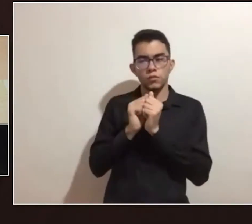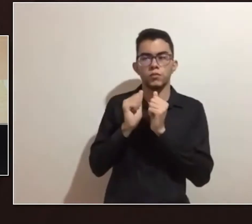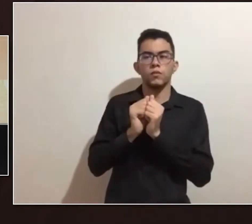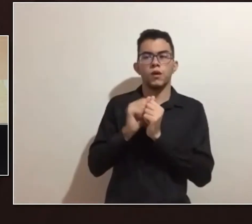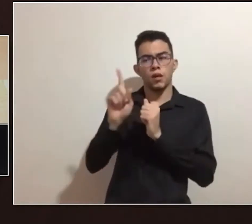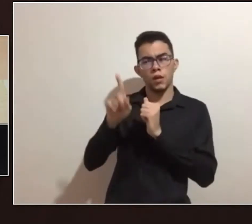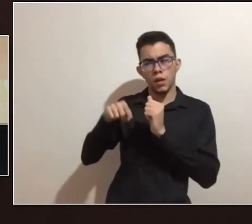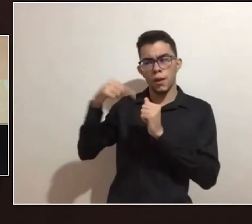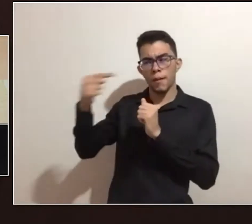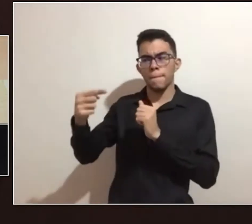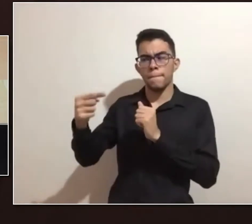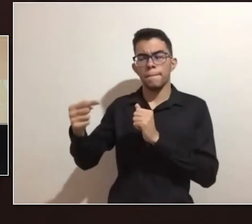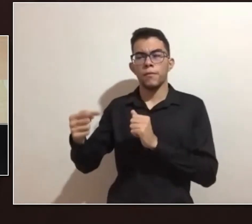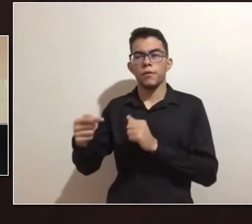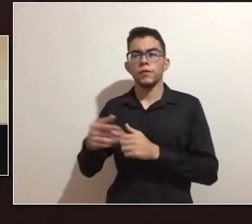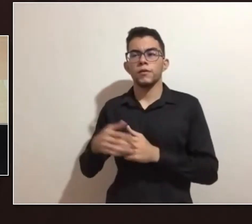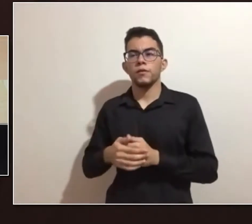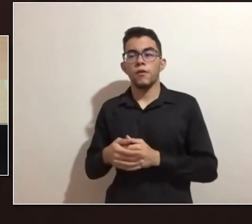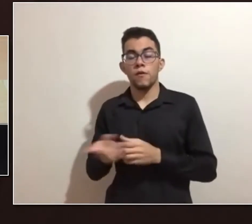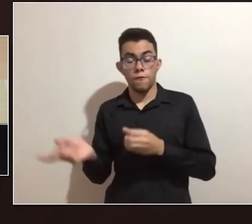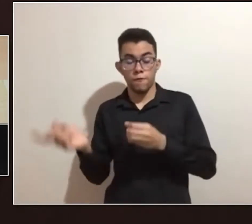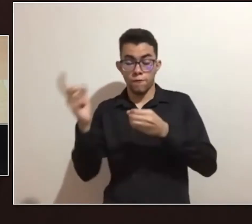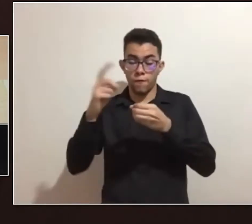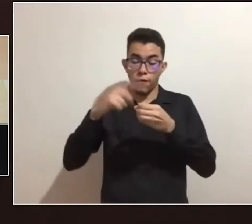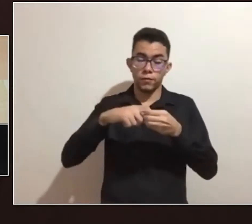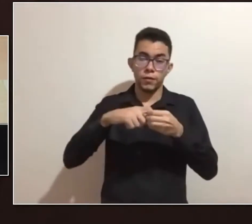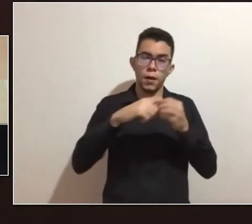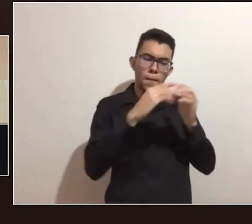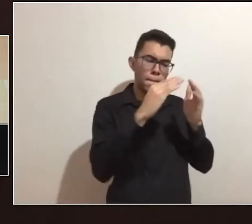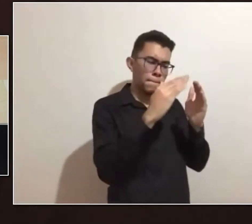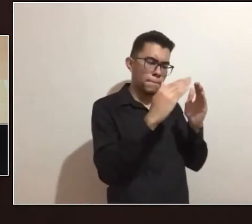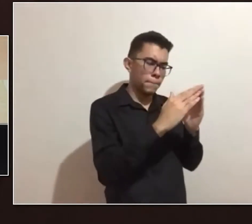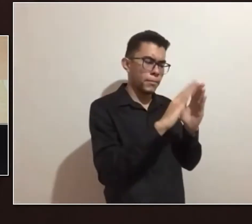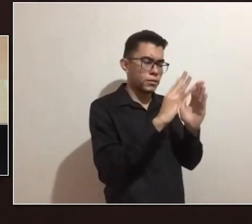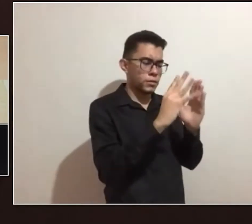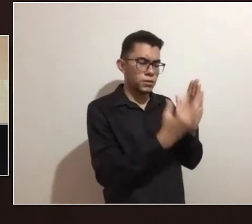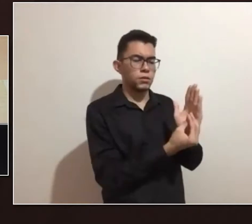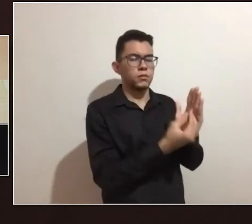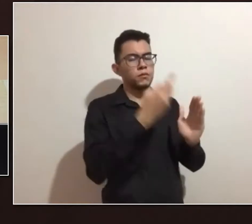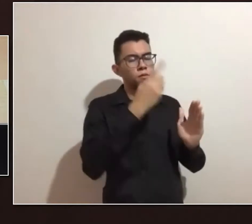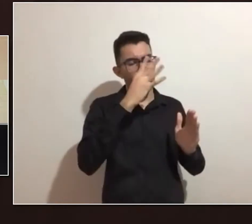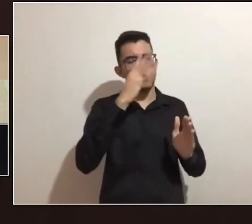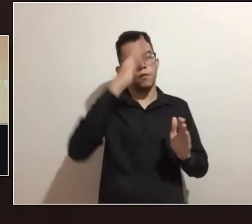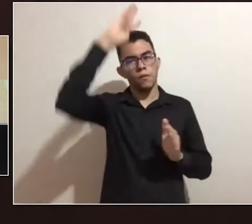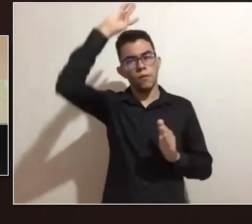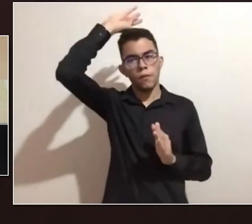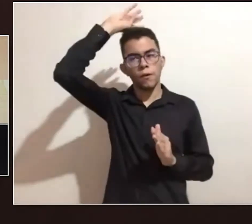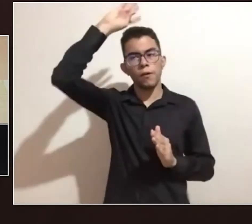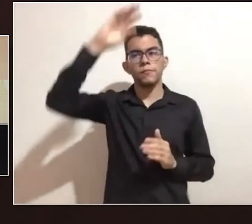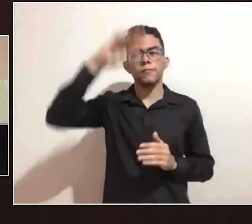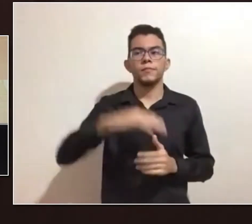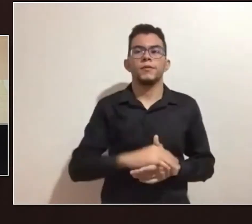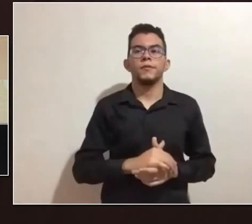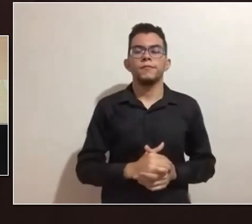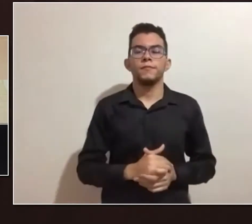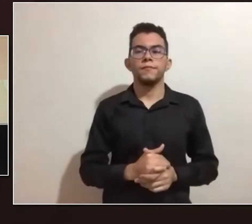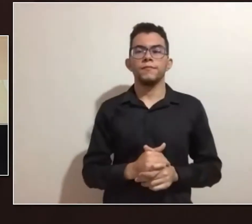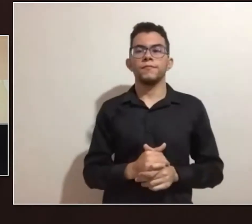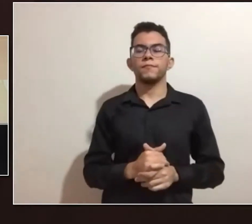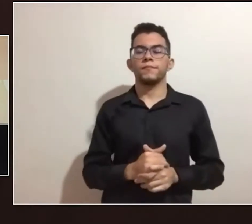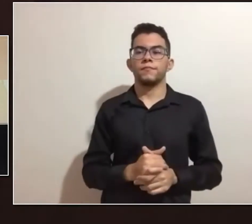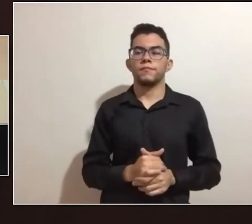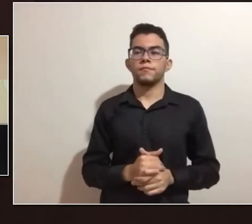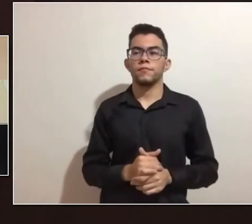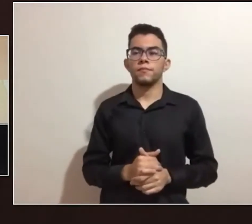uma circunstância ou outra, voltaram para Roma. E eles, então, na verdade, que começaram a igreja em Roma, não